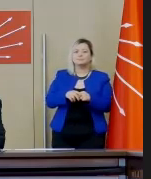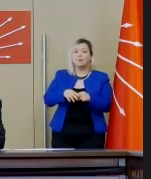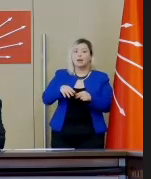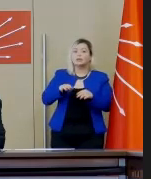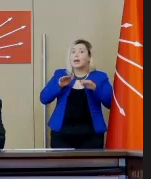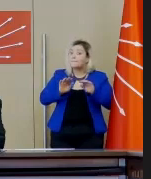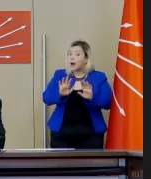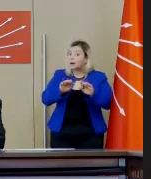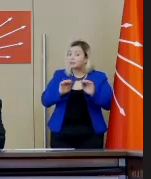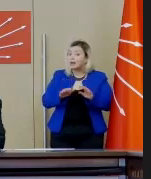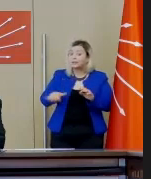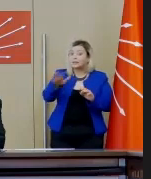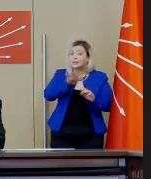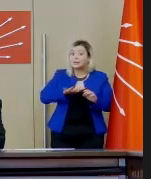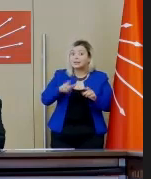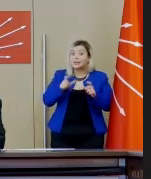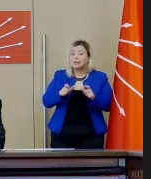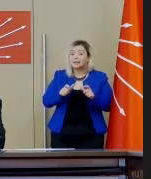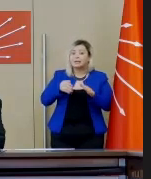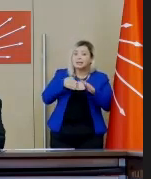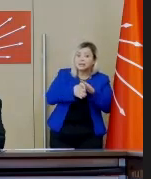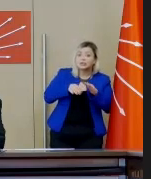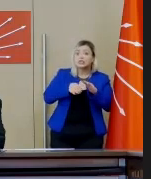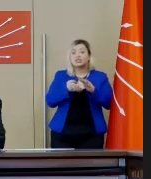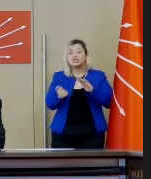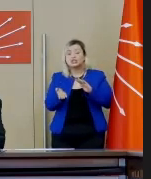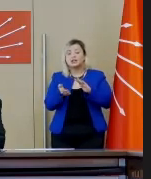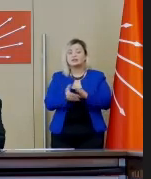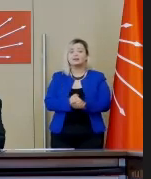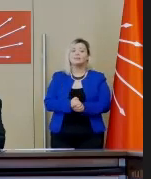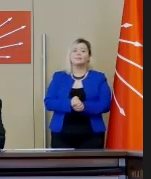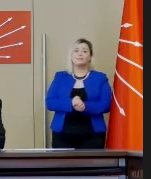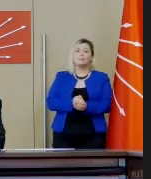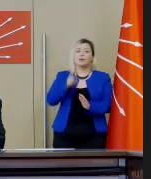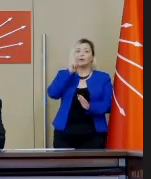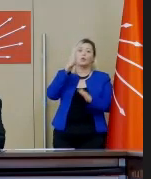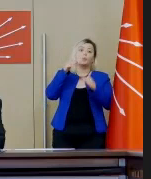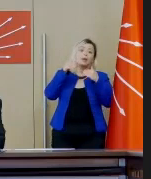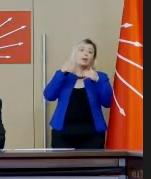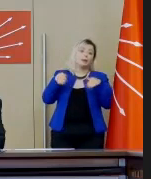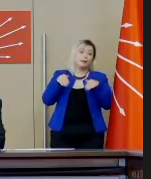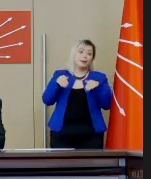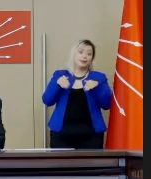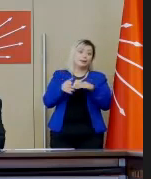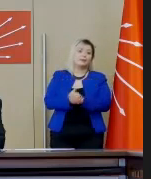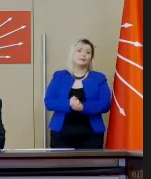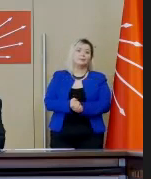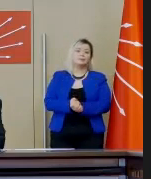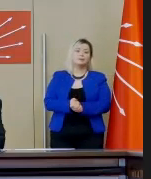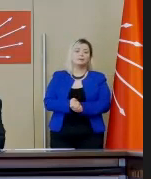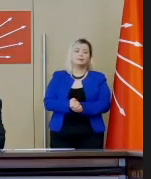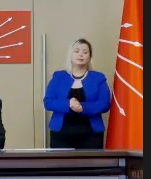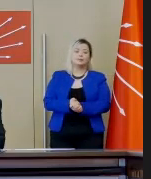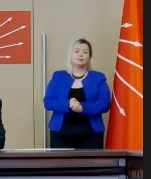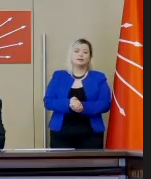parklar, genel alanlara giriş çıkışlarda görme engellilerin rahatça